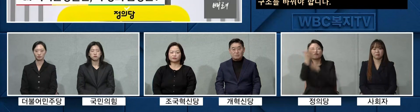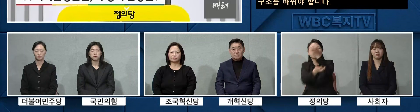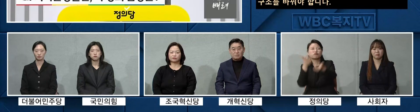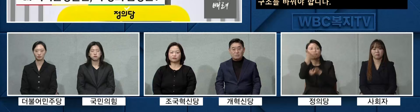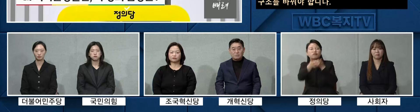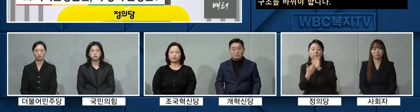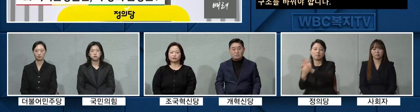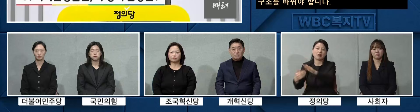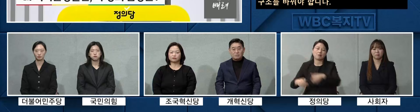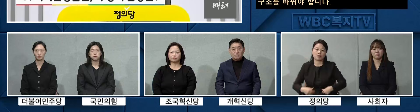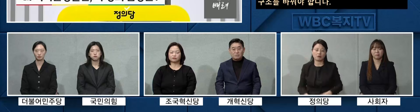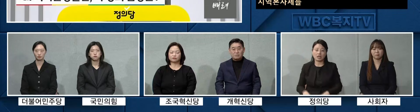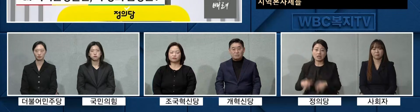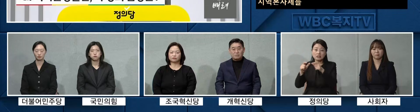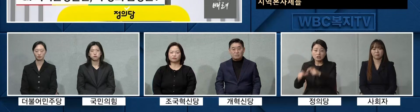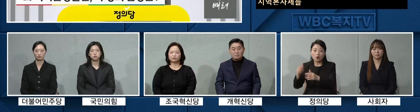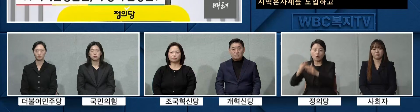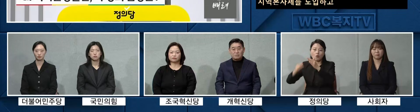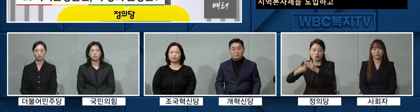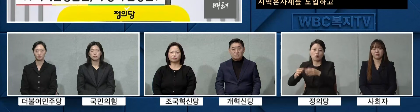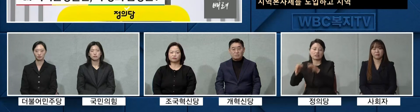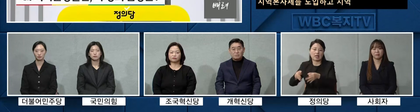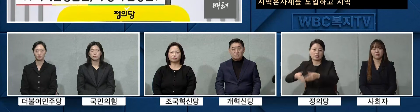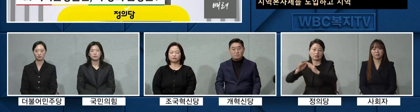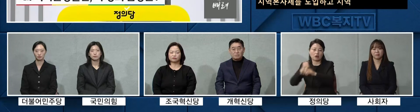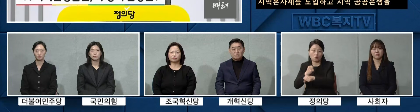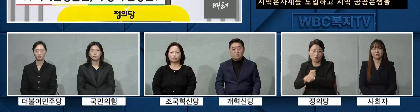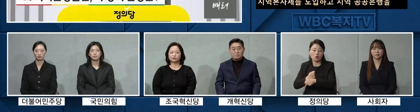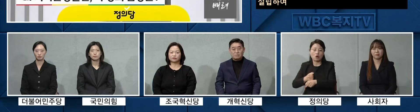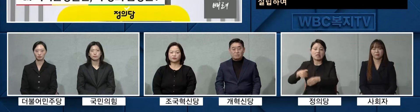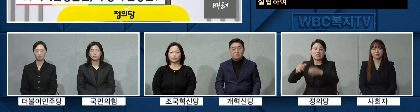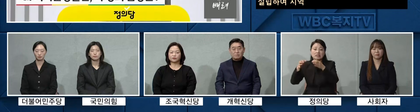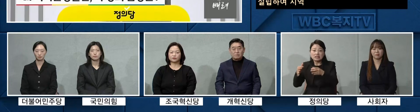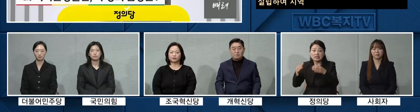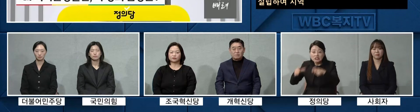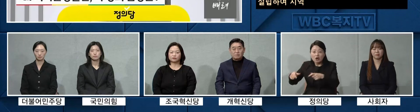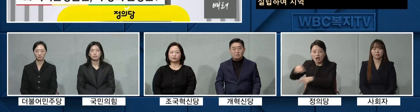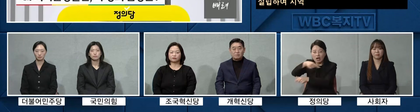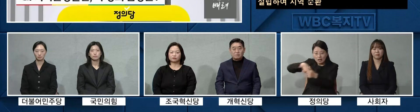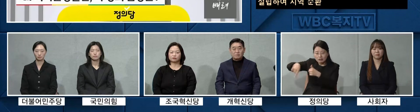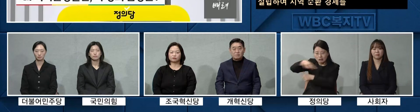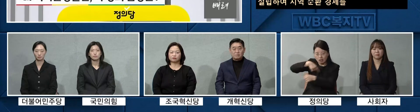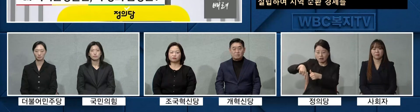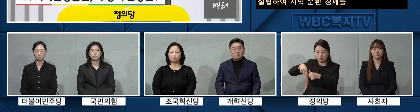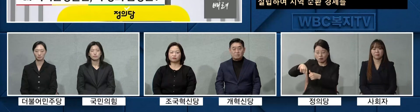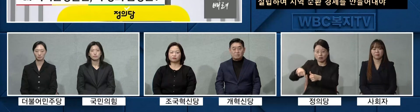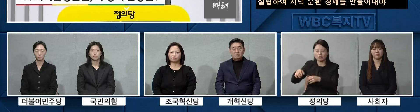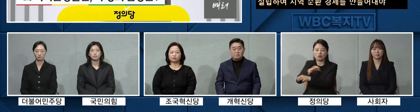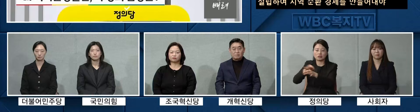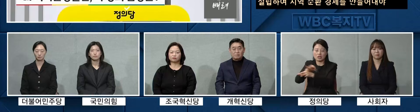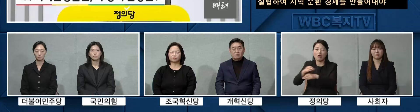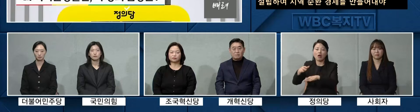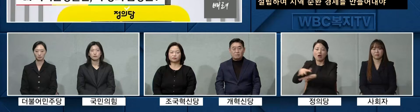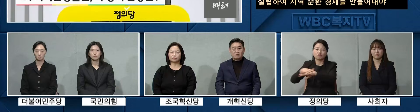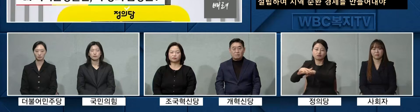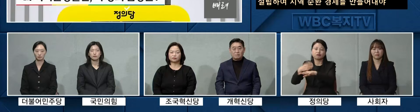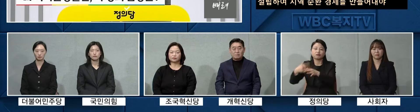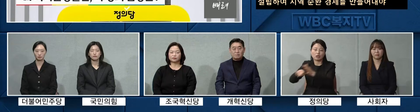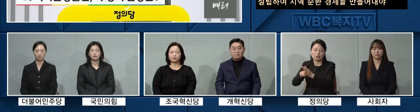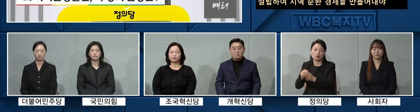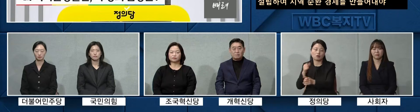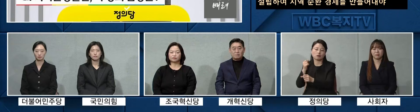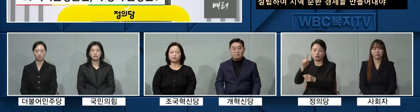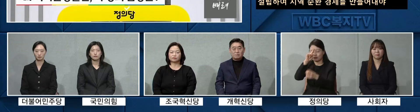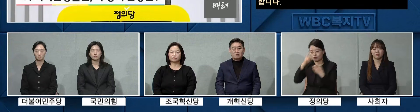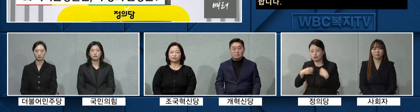지역 공공은행을 설립하여 지역 순환 경제를 만들어내야 합니다. 셋째, 실질적 자치를